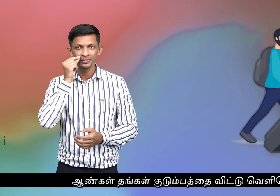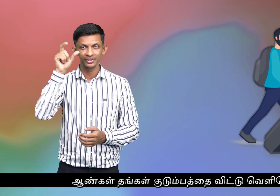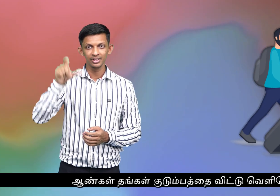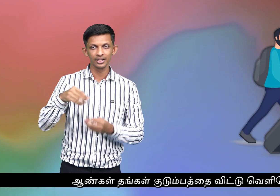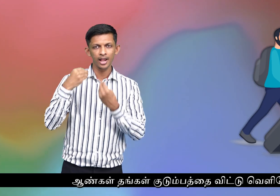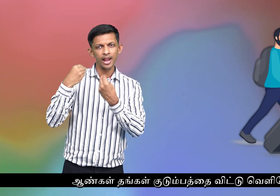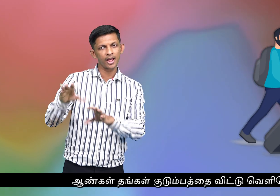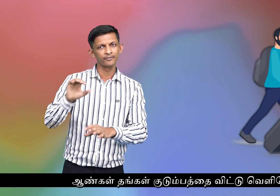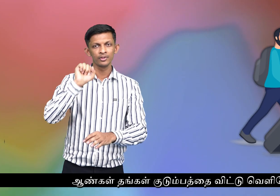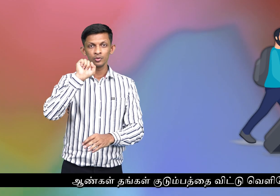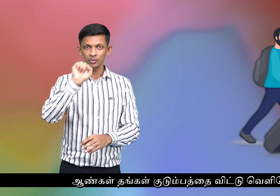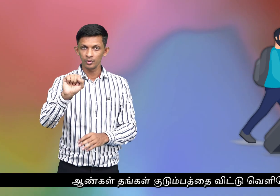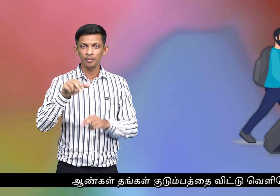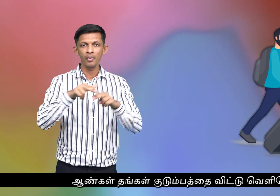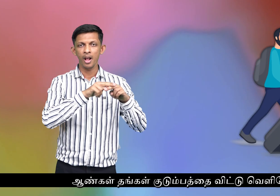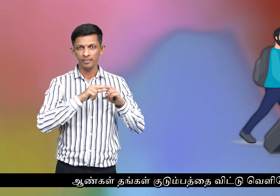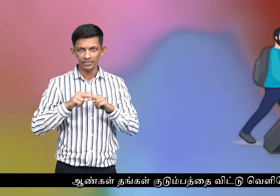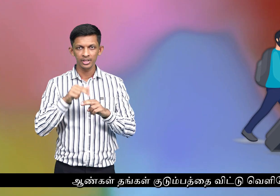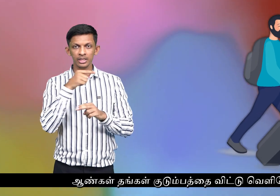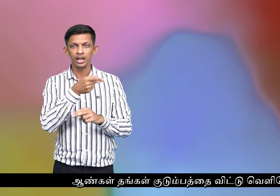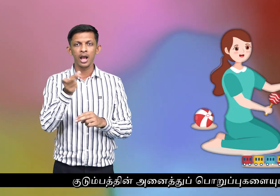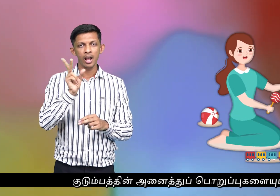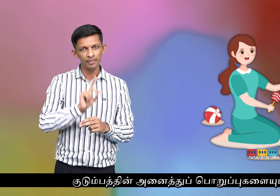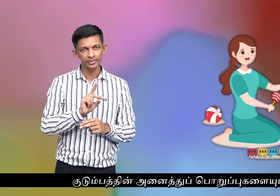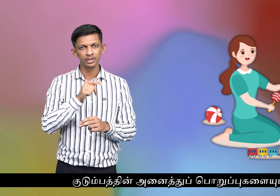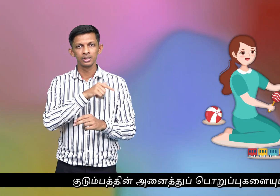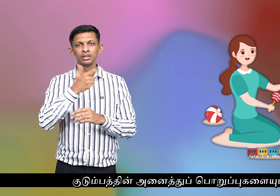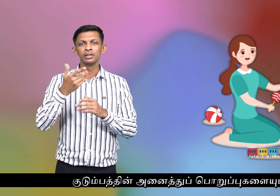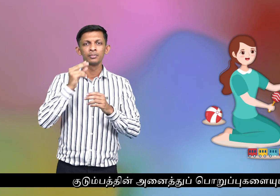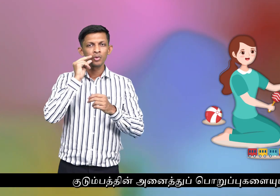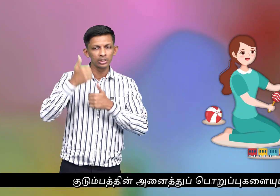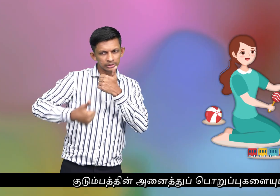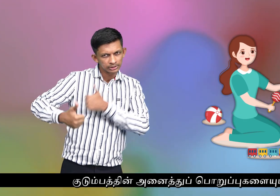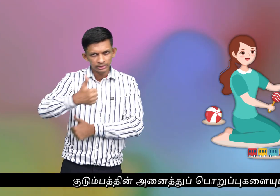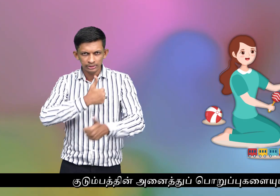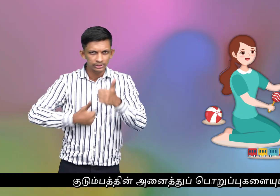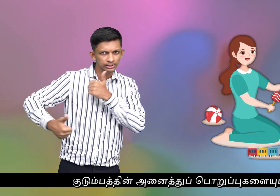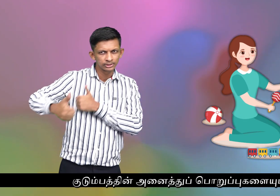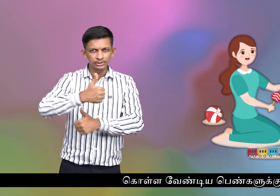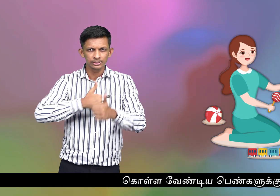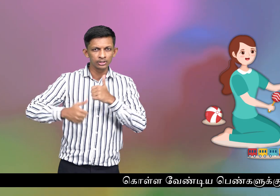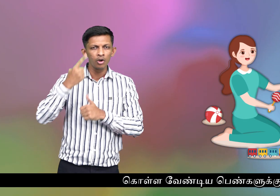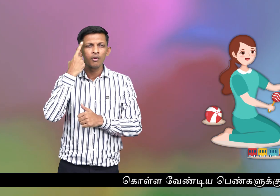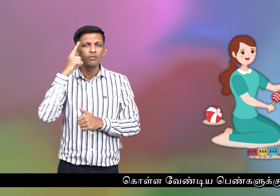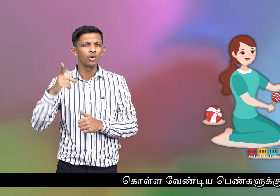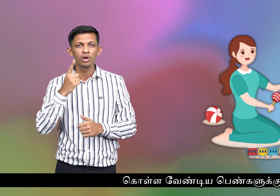ஆண்கள் தங்கள் குடும்பத்தை விட்டு வெளியேறும்போது குடும்பத்தின் அனைத்து பொறுப்புகளையும் கவனித்துக் கொள்ள வேண்டிய